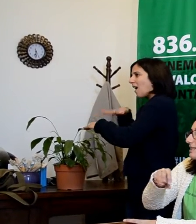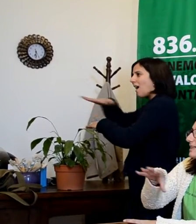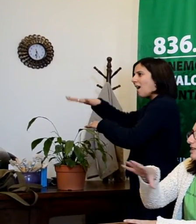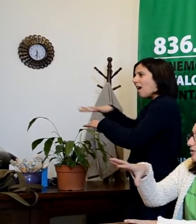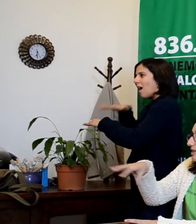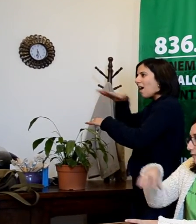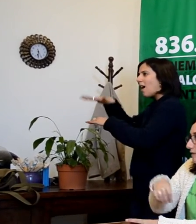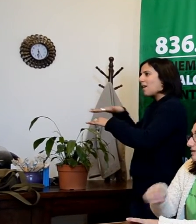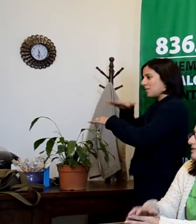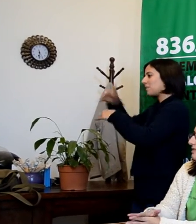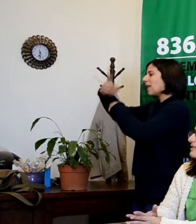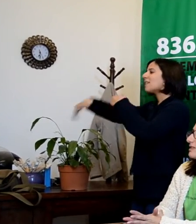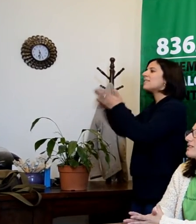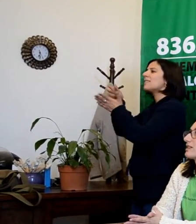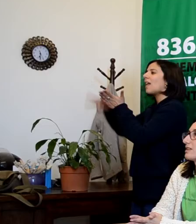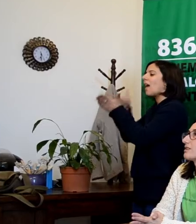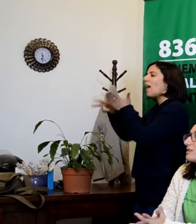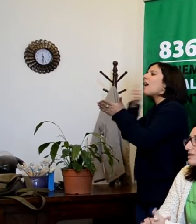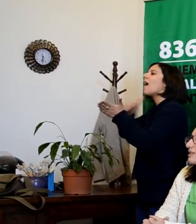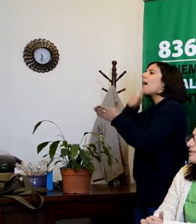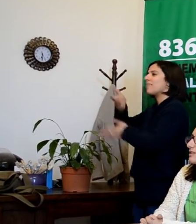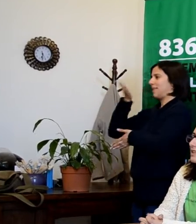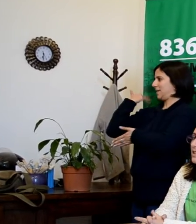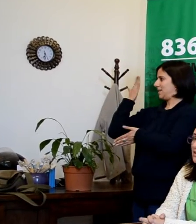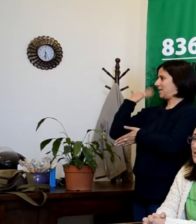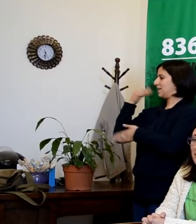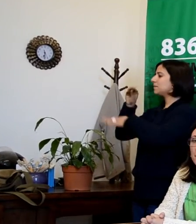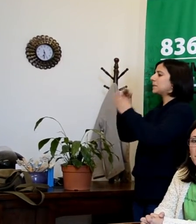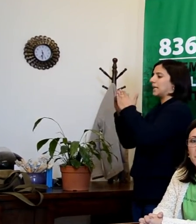de la Cultura. La estación de AFA. Ahí va, sí. La Casa de la Cultura. Sí.